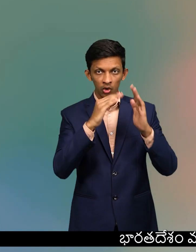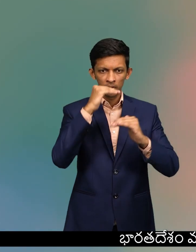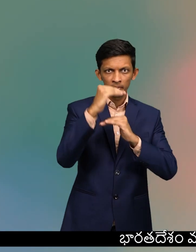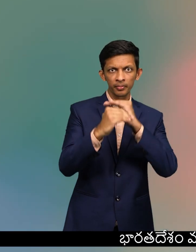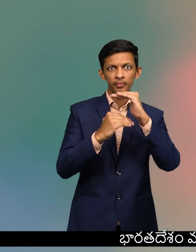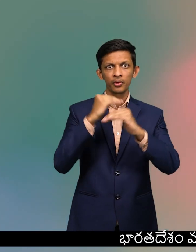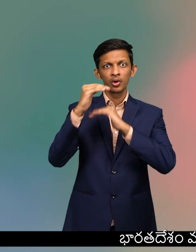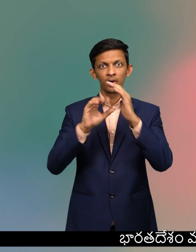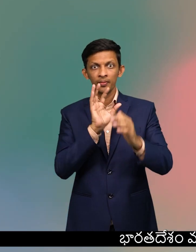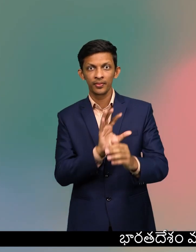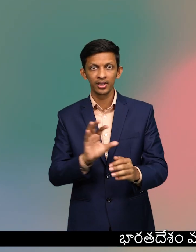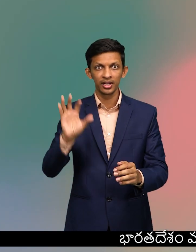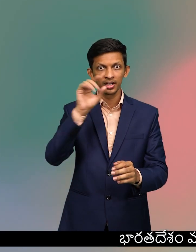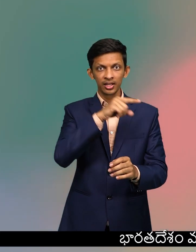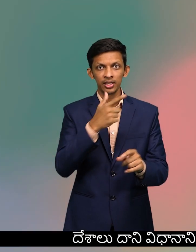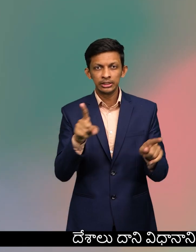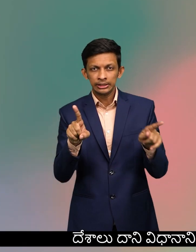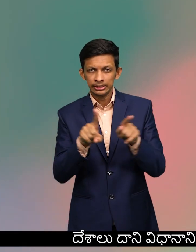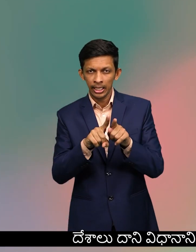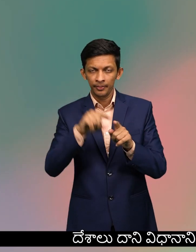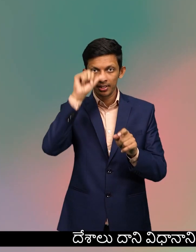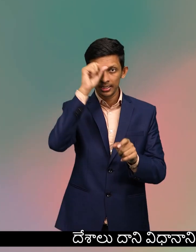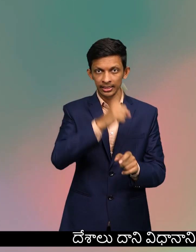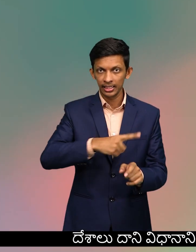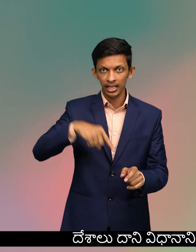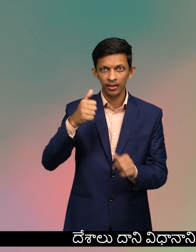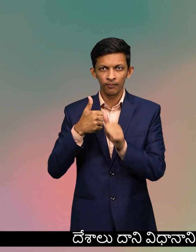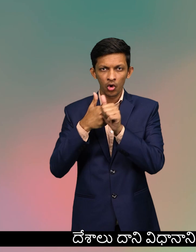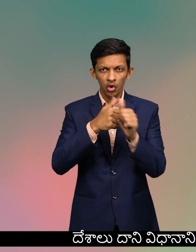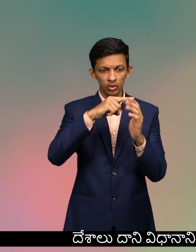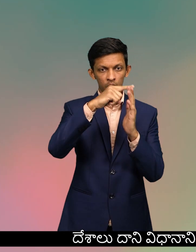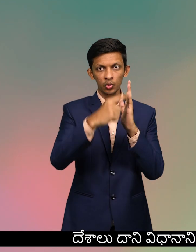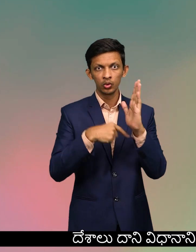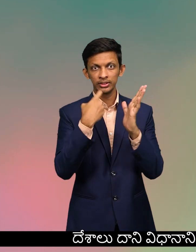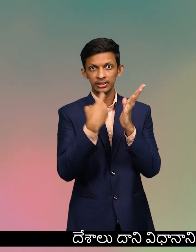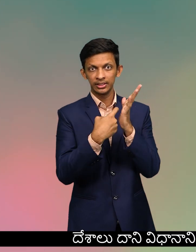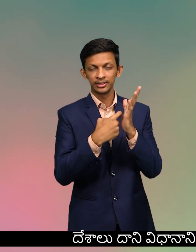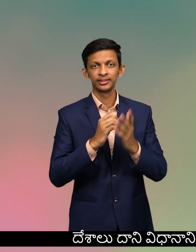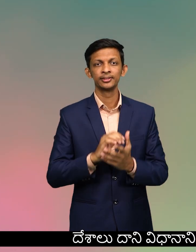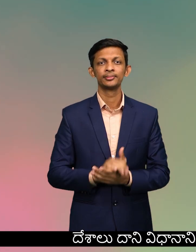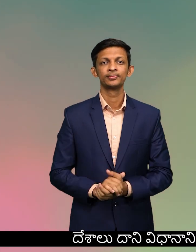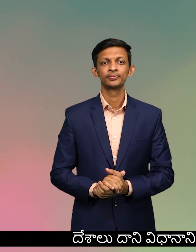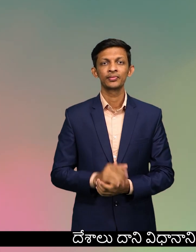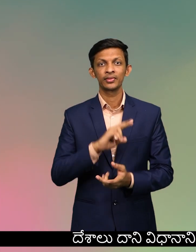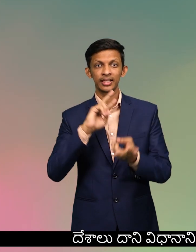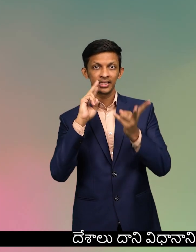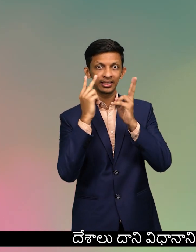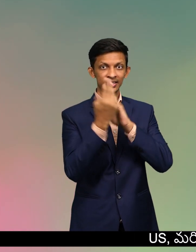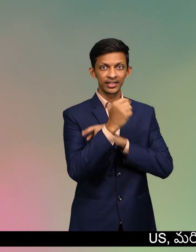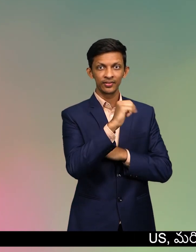భారతదేశం వంటి అభివృద్ధి చెందుతున్న దేశాలు దాని విధానాన్ని అనుసరించాలని ఒత్తిడి చేసింది. US